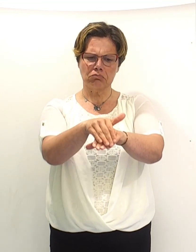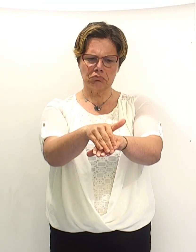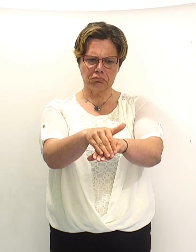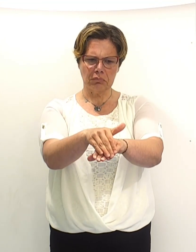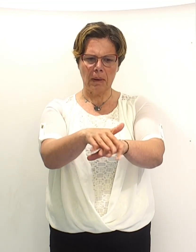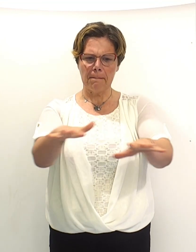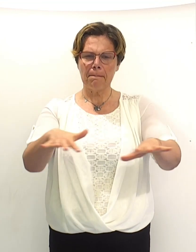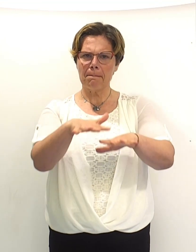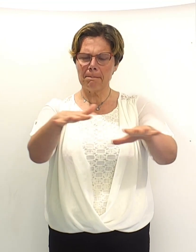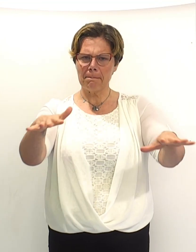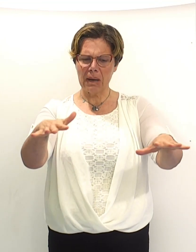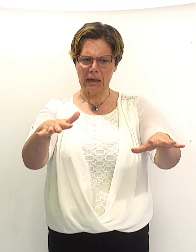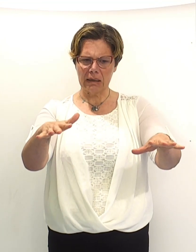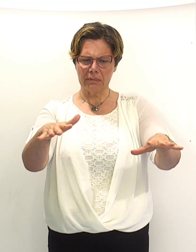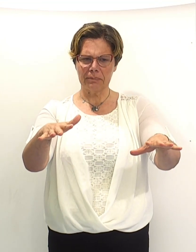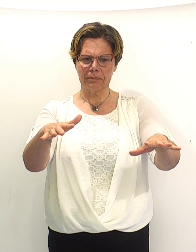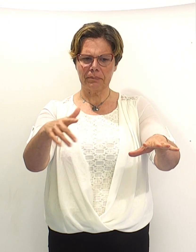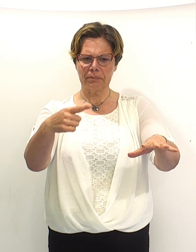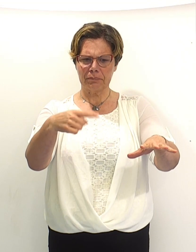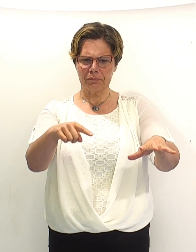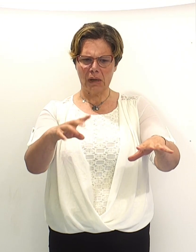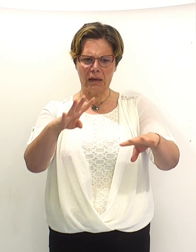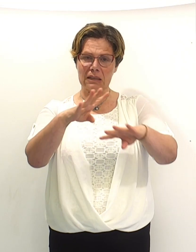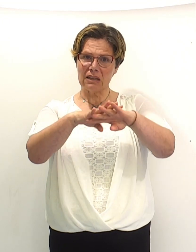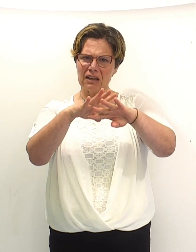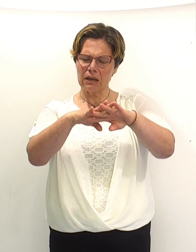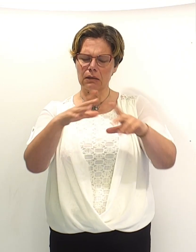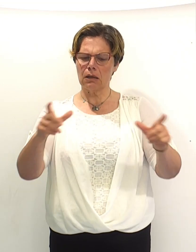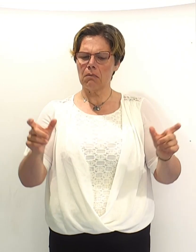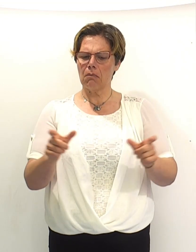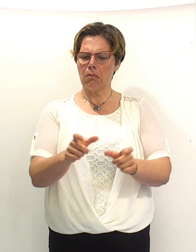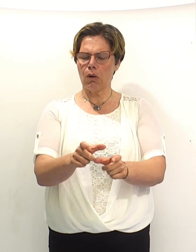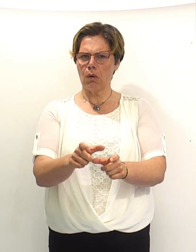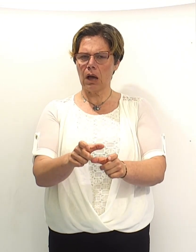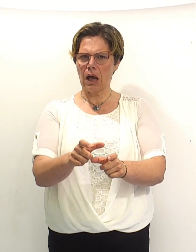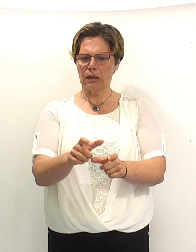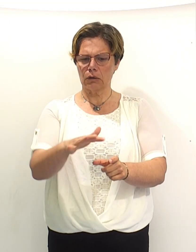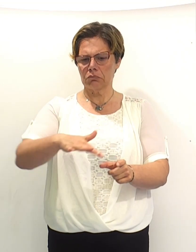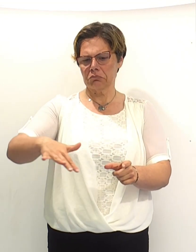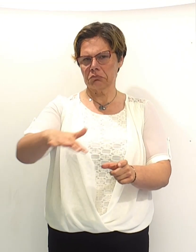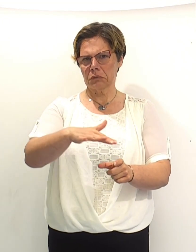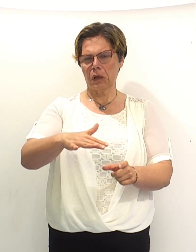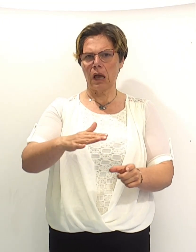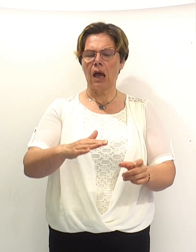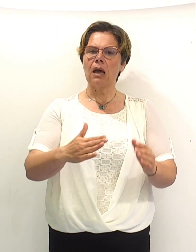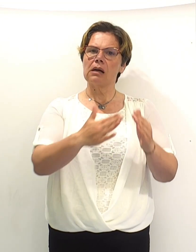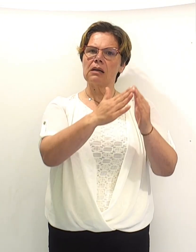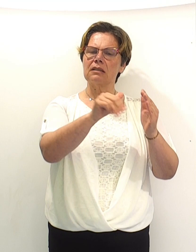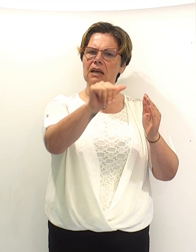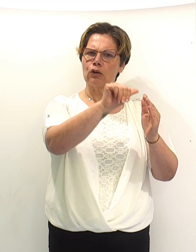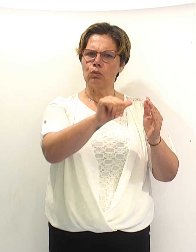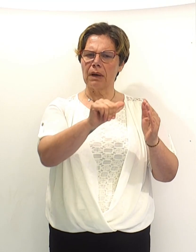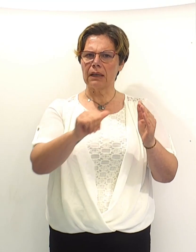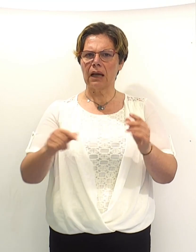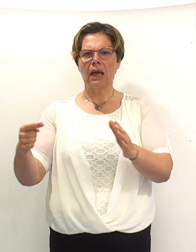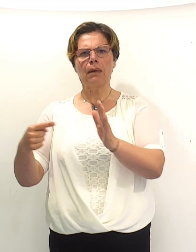stato avvistato sul pelo dell'acqua, impigliato in una rete da pesca tra la Sgarrupata e Punta San